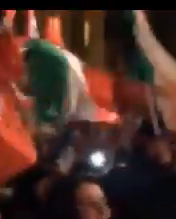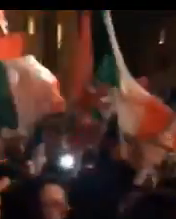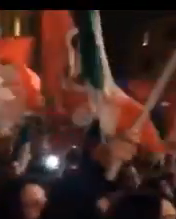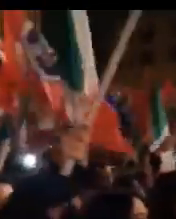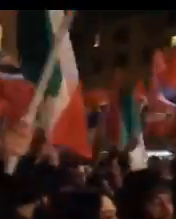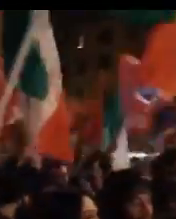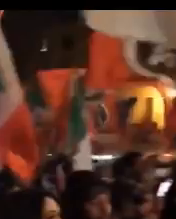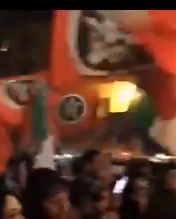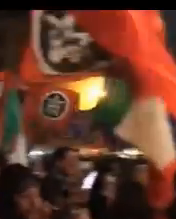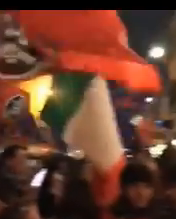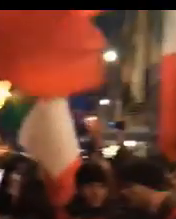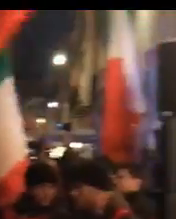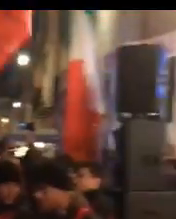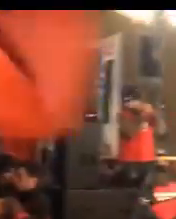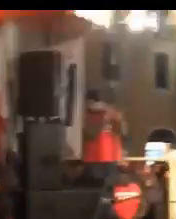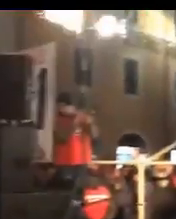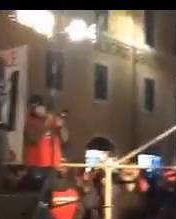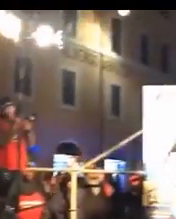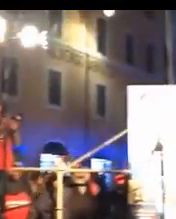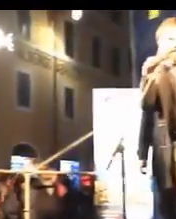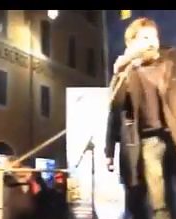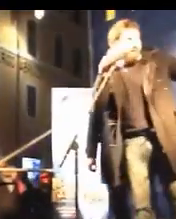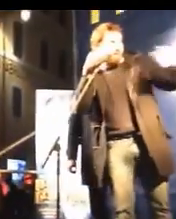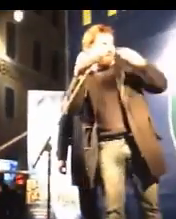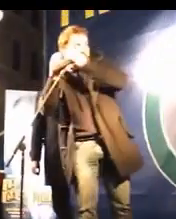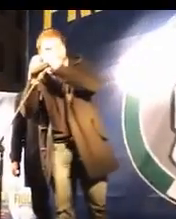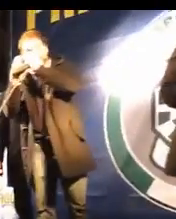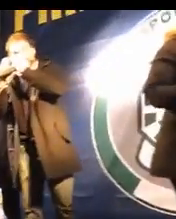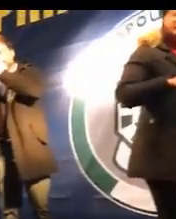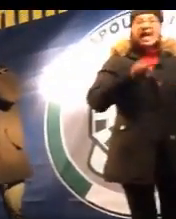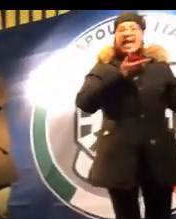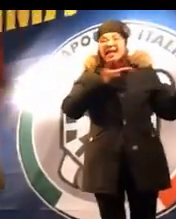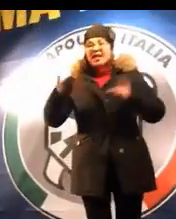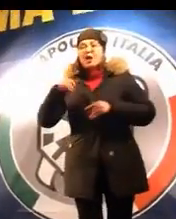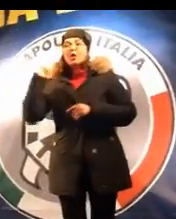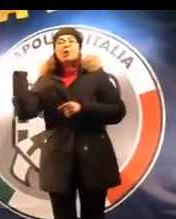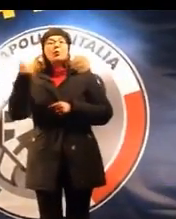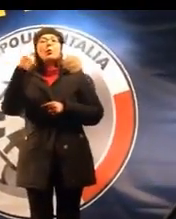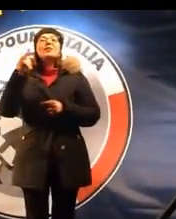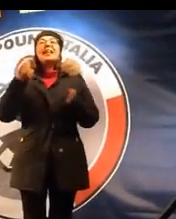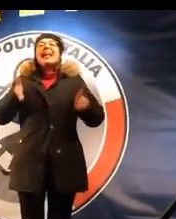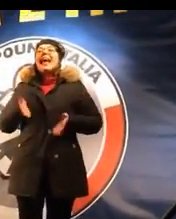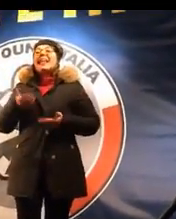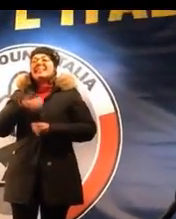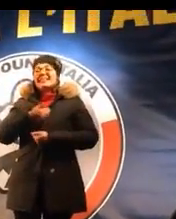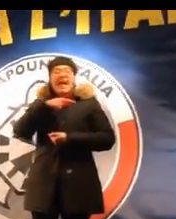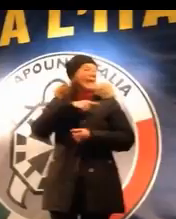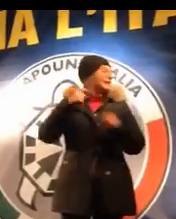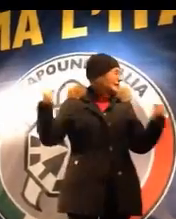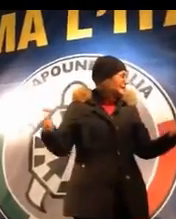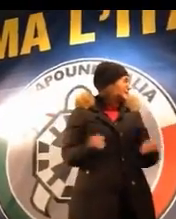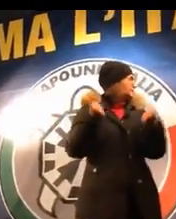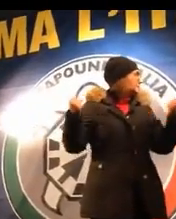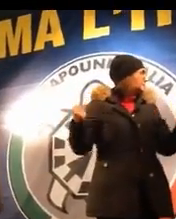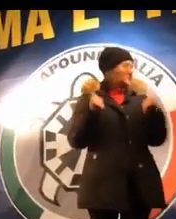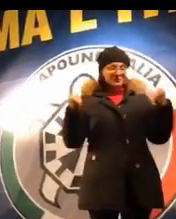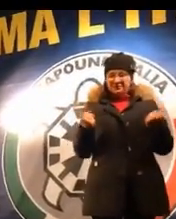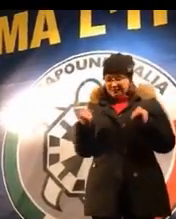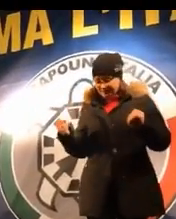Allora invitiamo sul palco, resta Simone, tutti gli altri candidati che hanno partecipato a questa campagna elettorale, e facciamoglielo